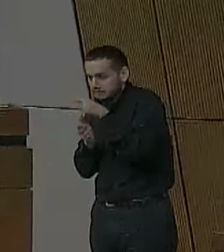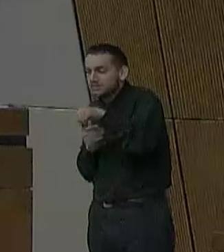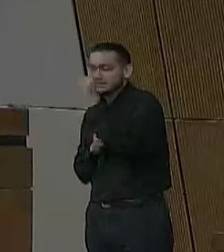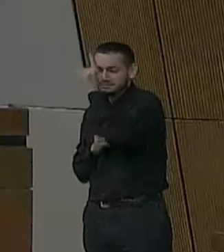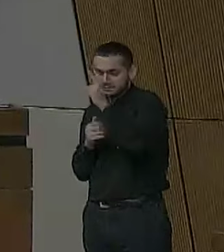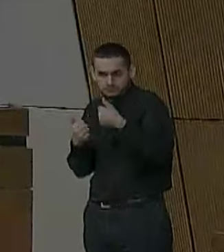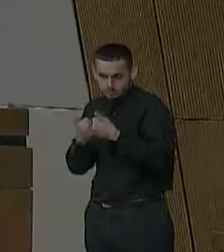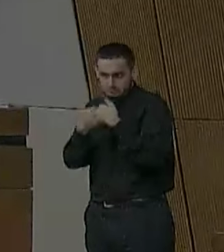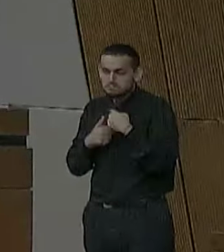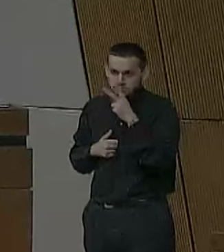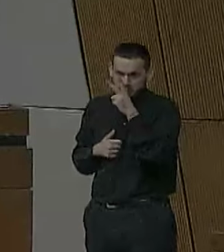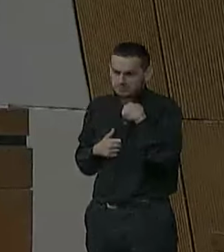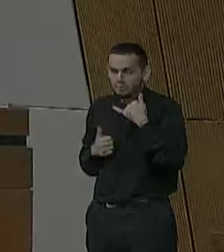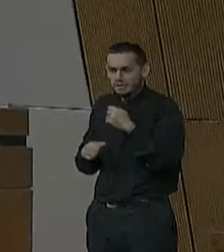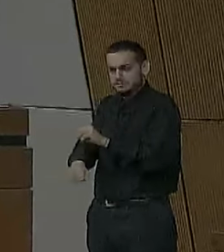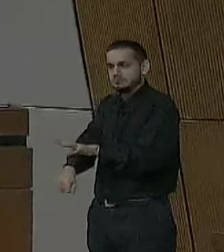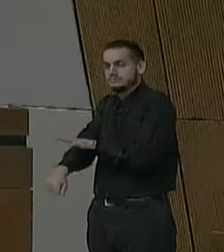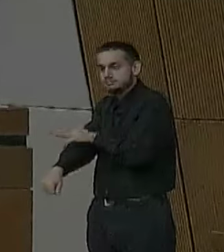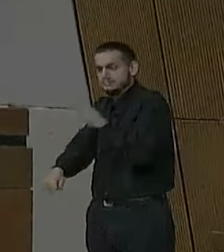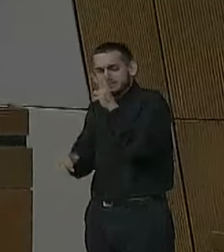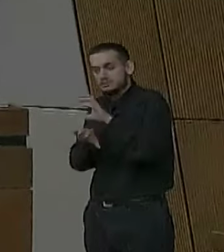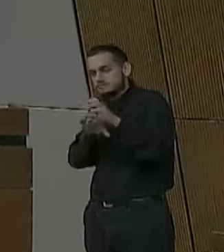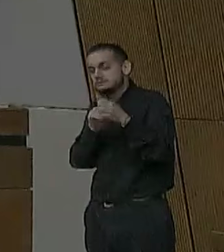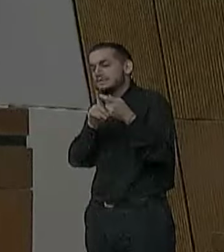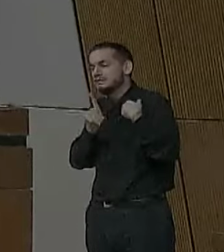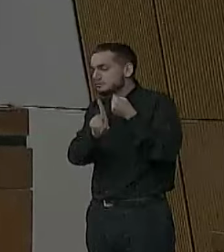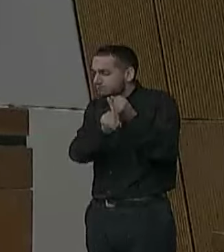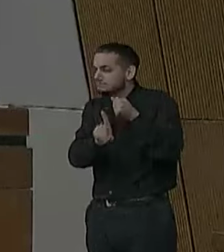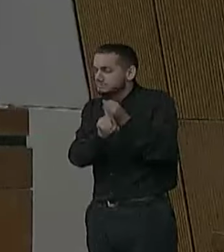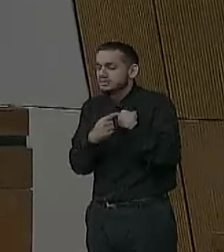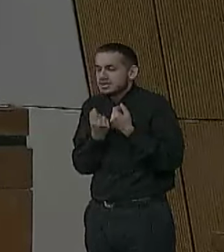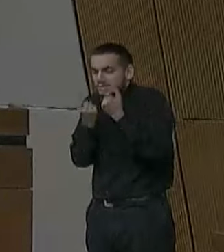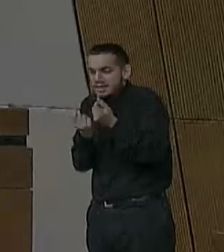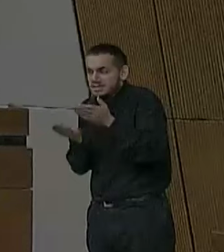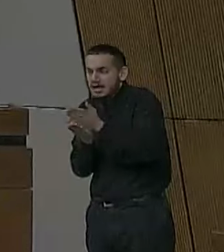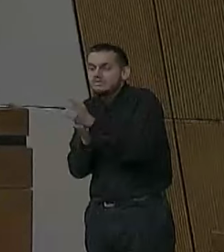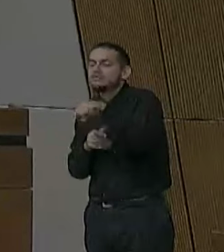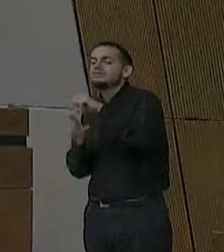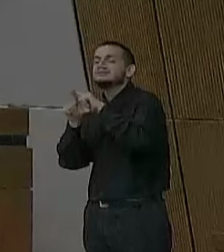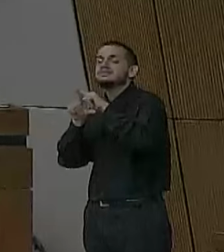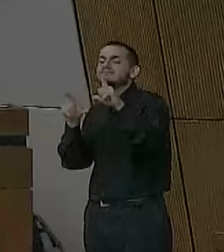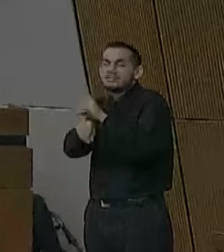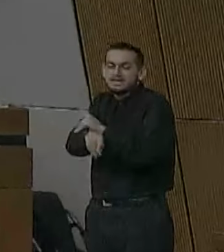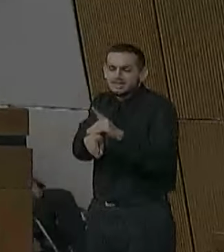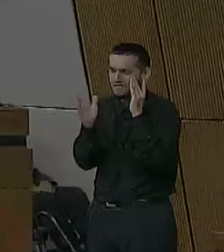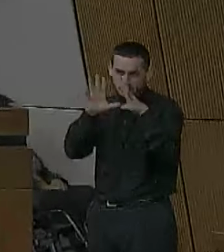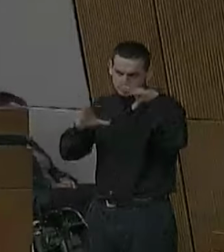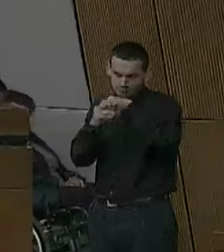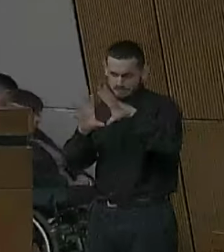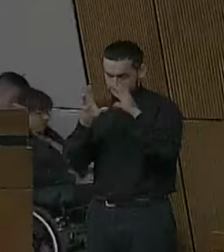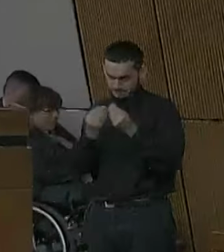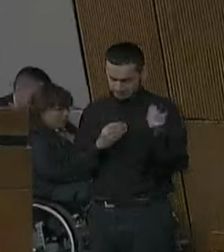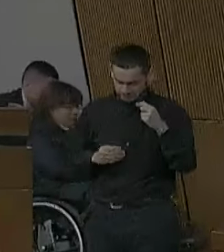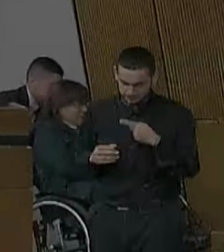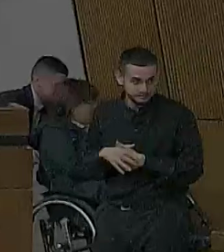iniciativa. Estamos muy entusiasmados de poder formar parte y aportar nuestro granito de arena a esta iniciativa que creemos que es muy